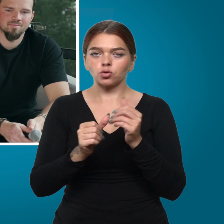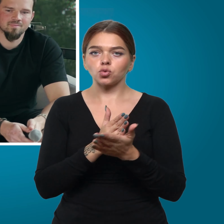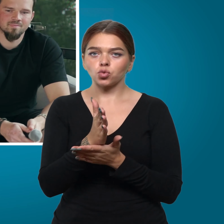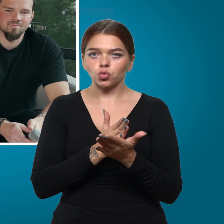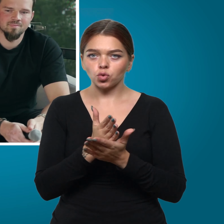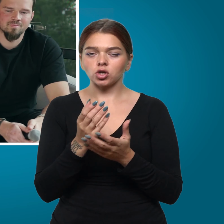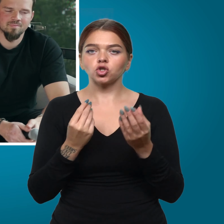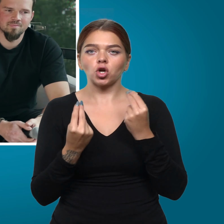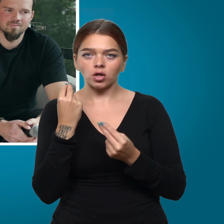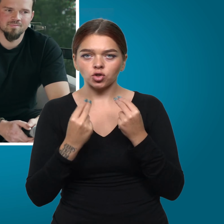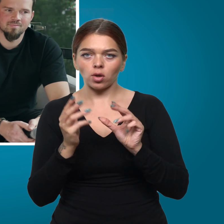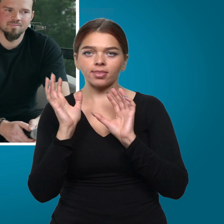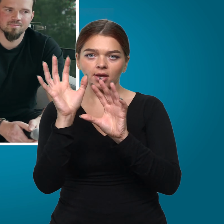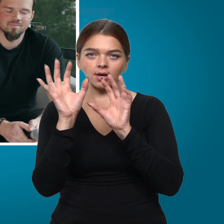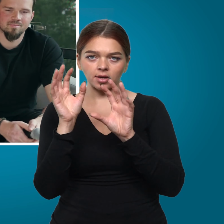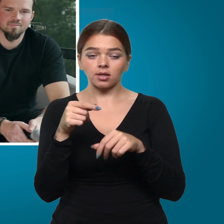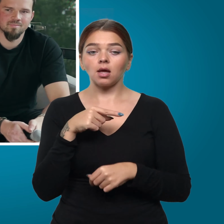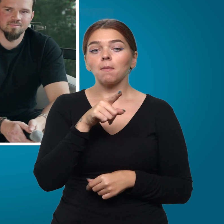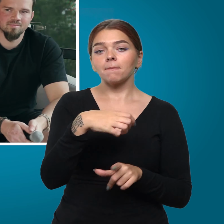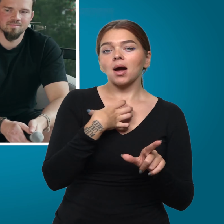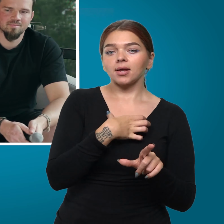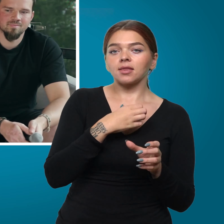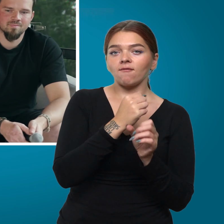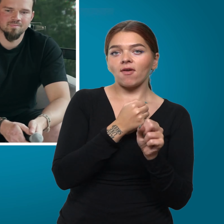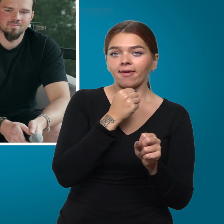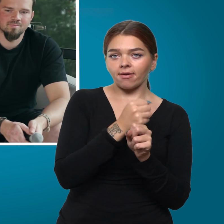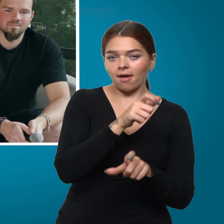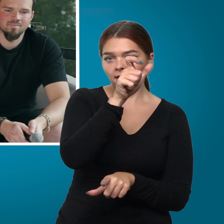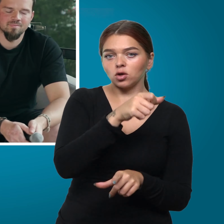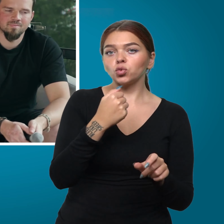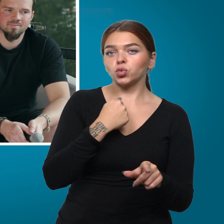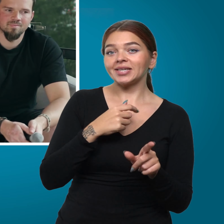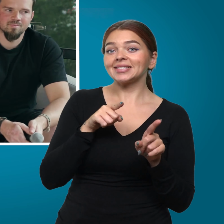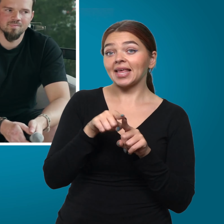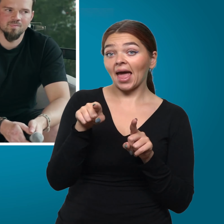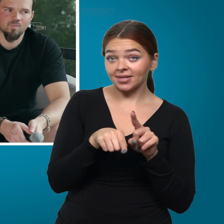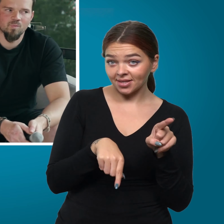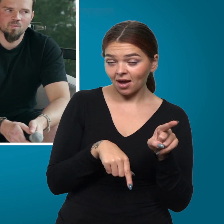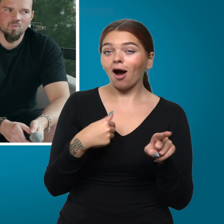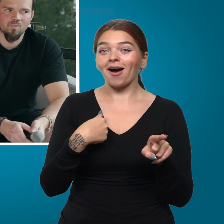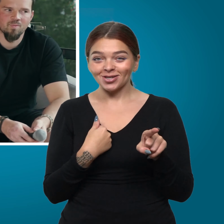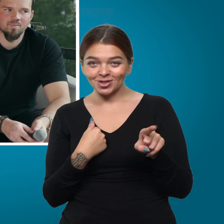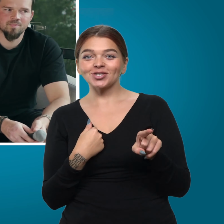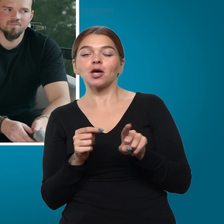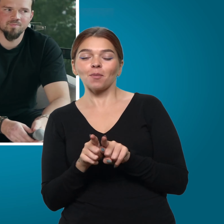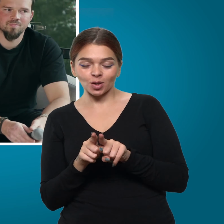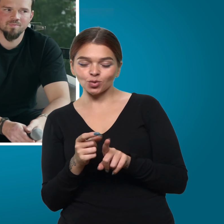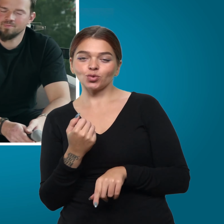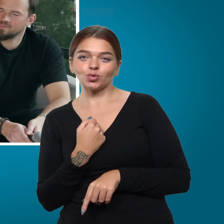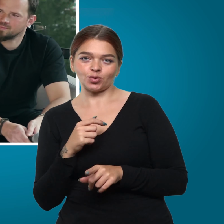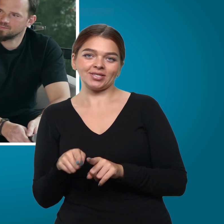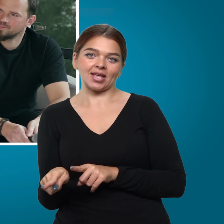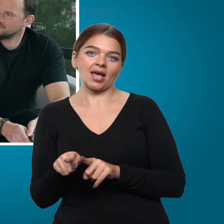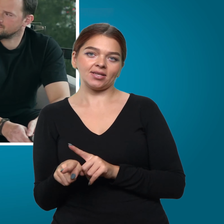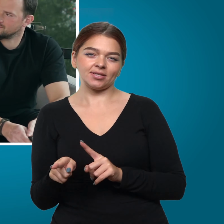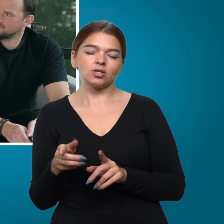Tai yra galima rasti tų panašumų ir aš galvoju, tu turi būti